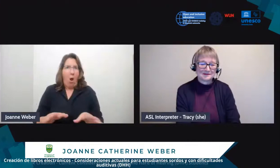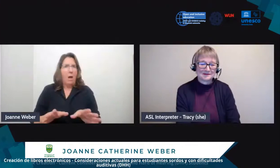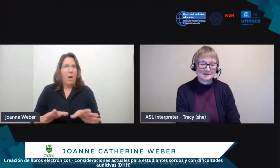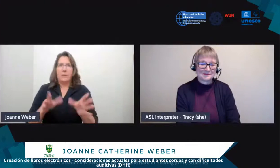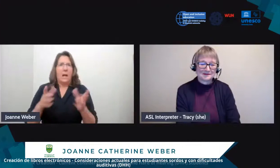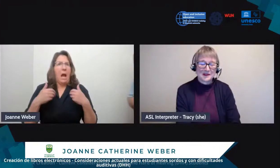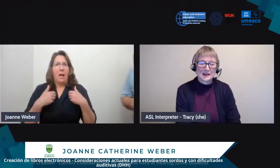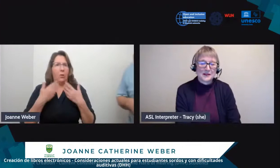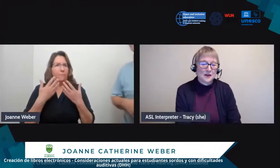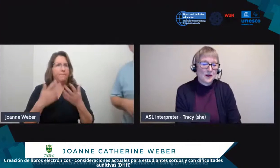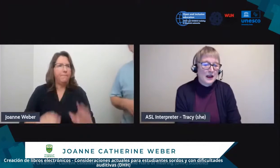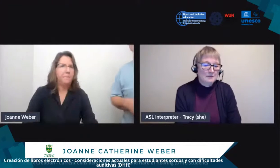Quiero disculparme.